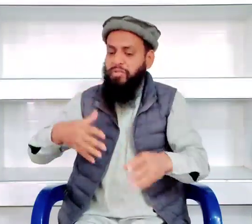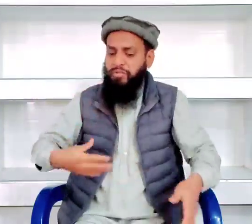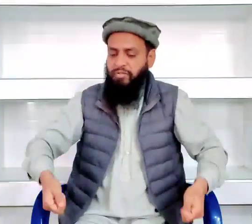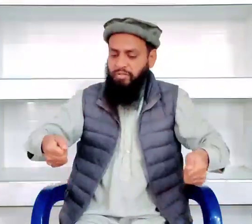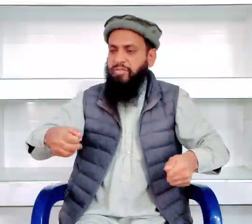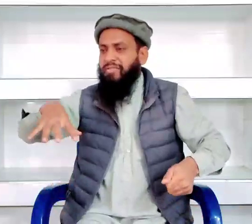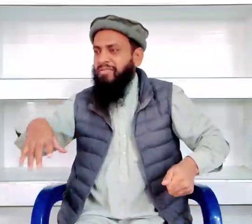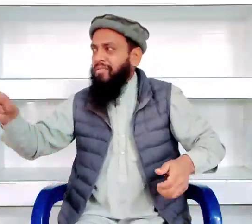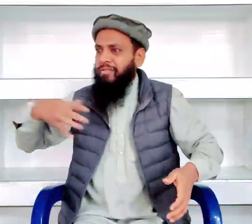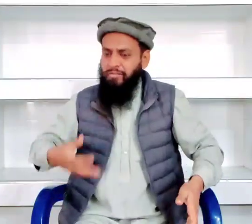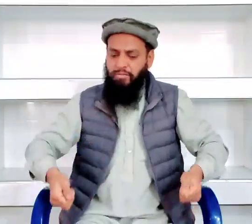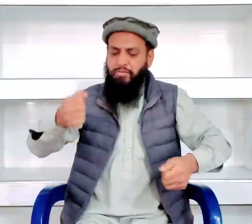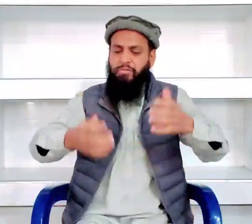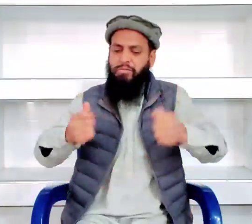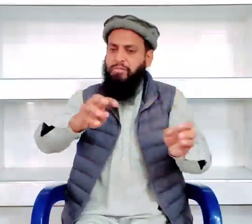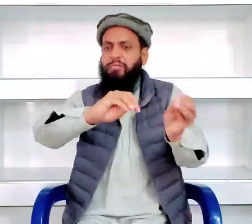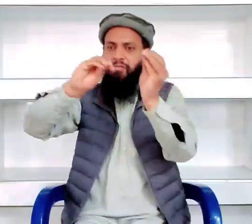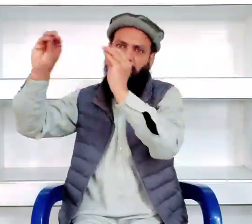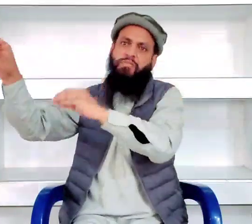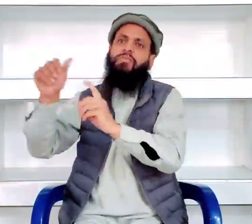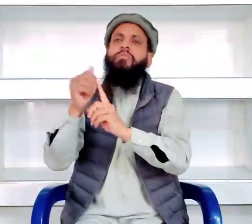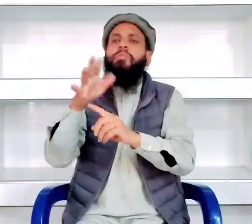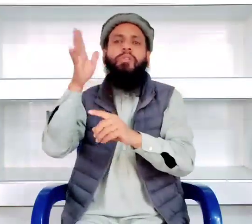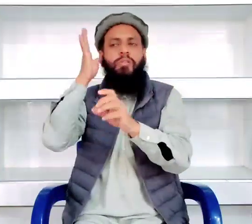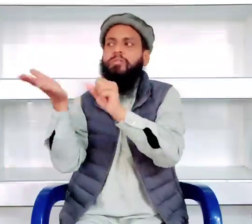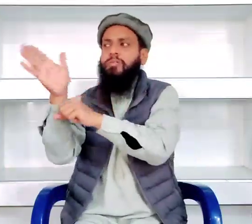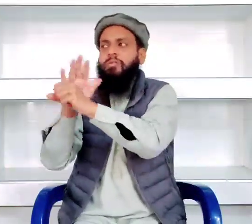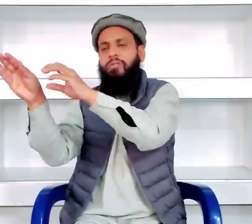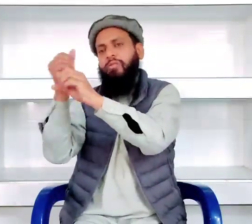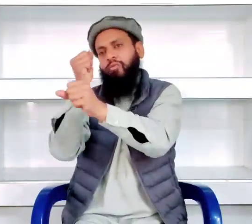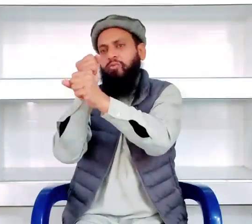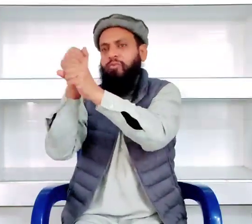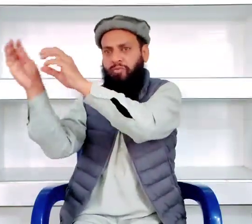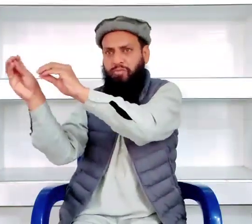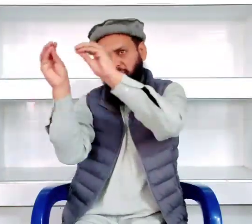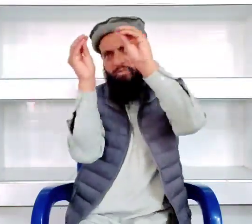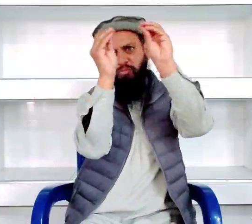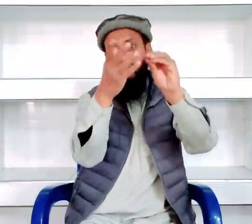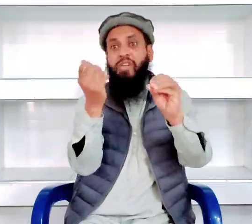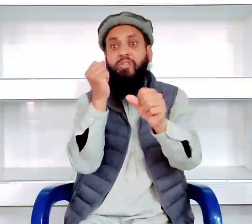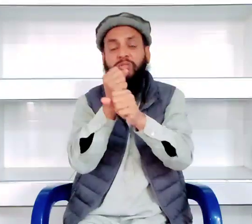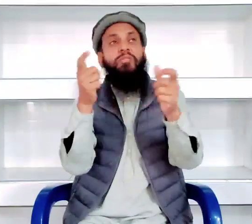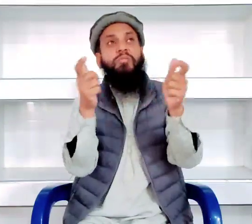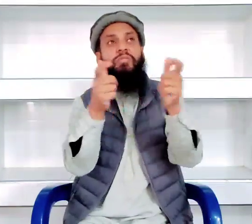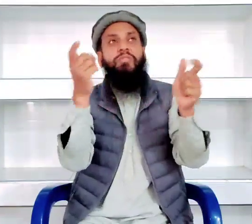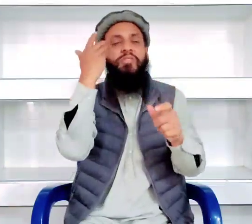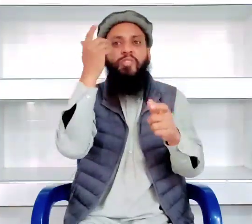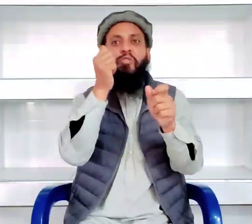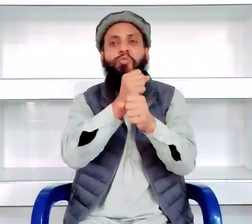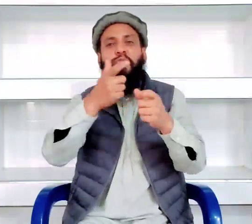ਬੈਠਣਗੇ ਤੇ ਸਾਰੇ ਦੋਸਤ ਜਿਹੜੇ ਨੇ ਇੱਥੇ ਵੀ ਤਾਮਨ ਕਰਕੇ ਲੈ ਜਾਏ ਬਾਹਰ ਜਿਹੜੇ ਝੋਲੀ ਵਾਲੇ ਬੱਚੇ ਖਲੋਤਾ ਹੋਏਗਾ ਉਹਦੇ ਨਾਲ ਵੀ ਤਾਮਨ ਕਰਕੇ ਲੈ ਜਾਏ ਅੱਲਾ ਪਾਕ ਤੁਹਾਡੇ ਤਾਮਨ